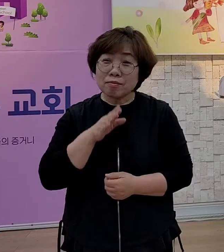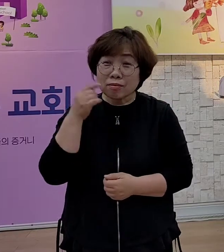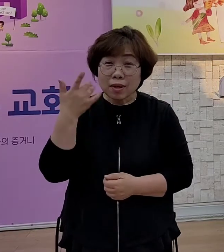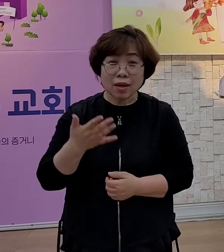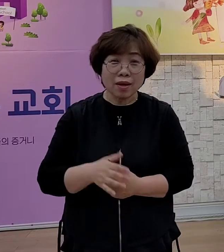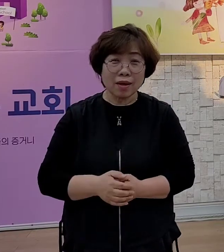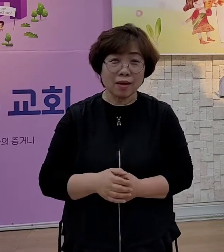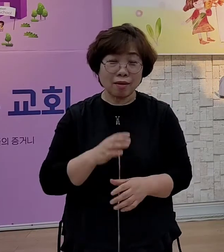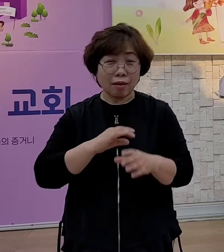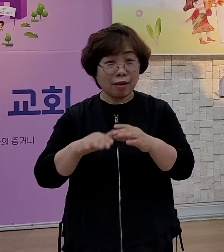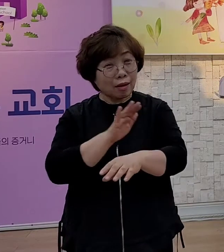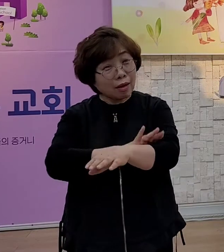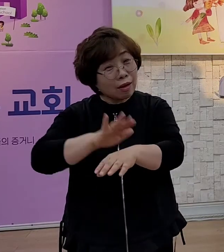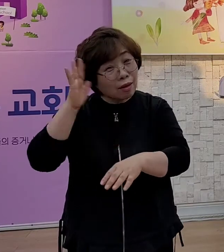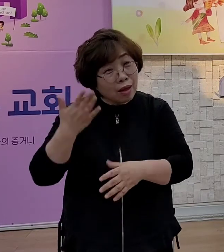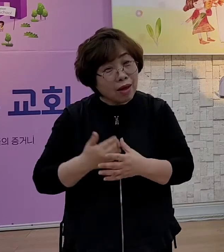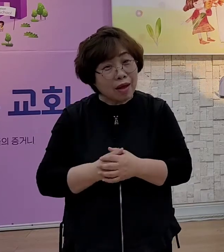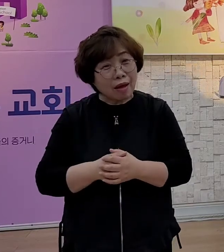말이 안 통합니다.